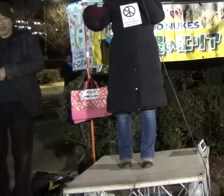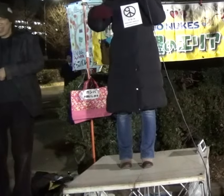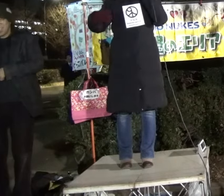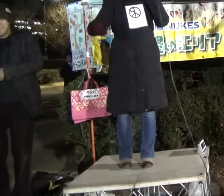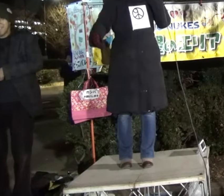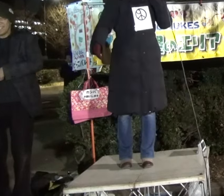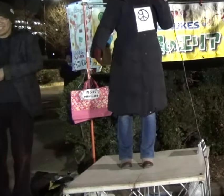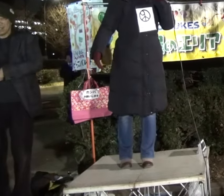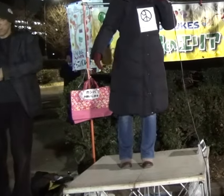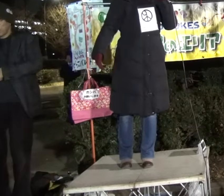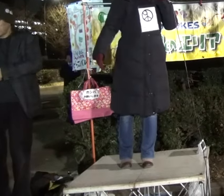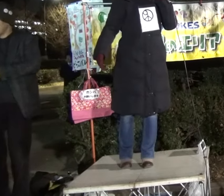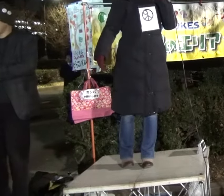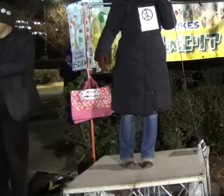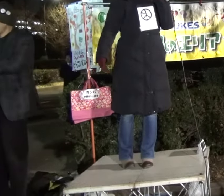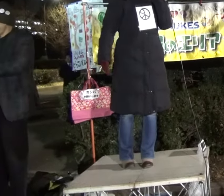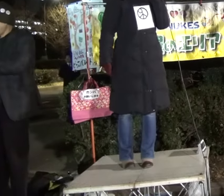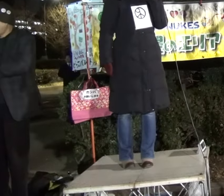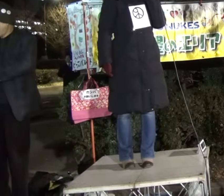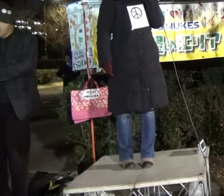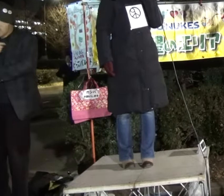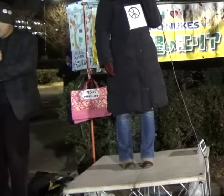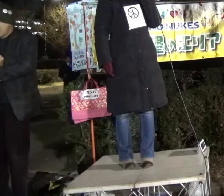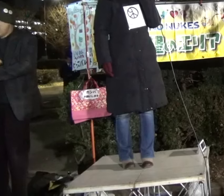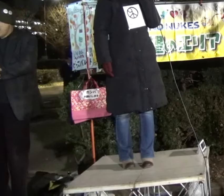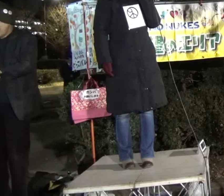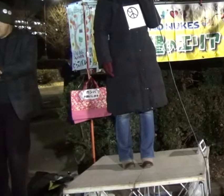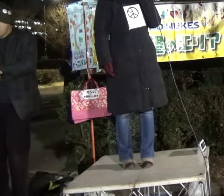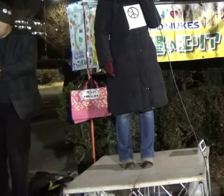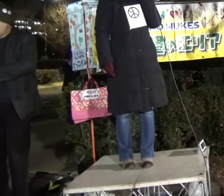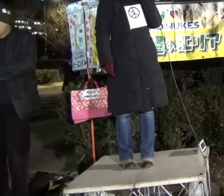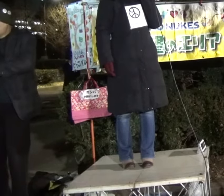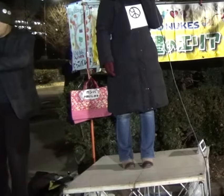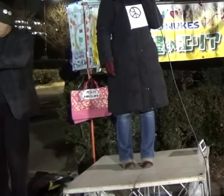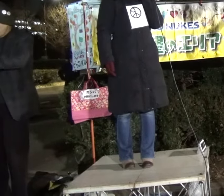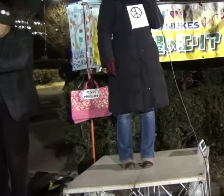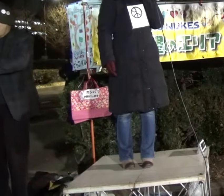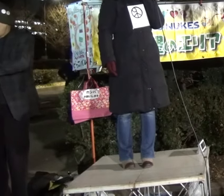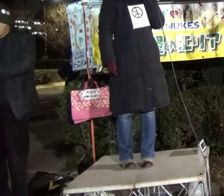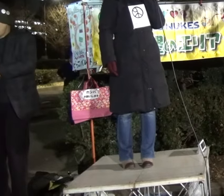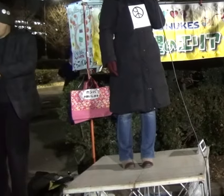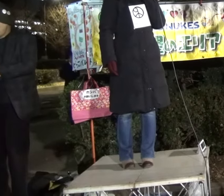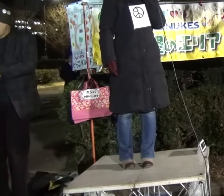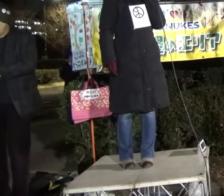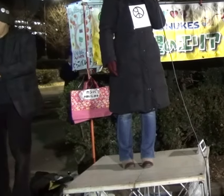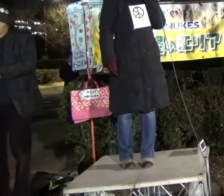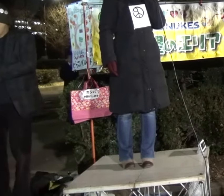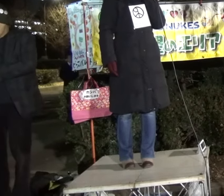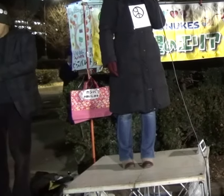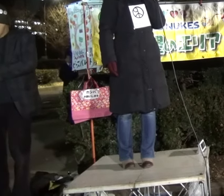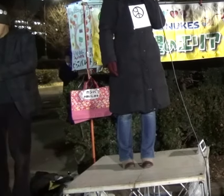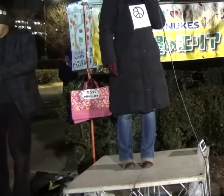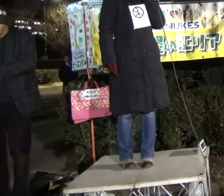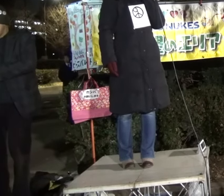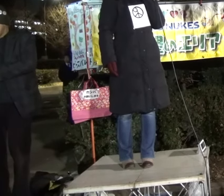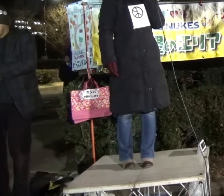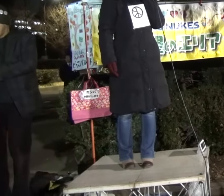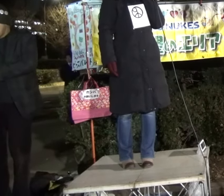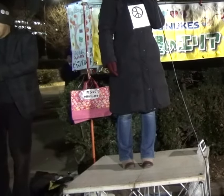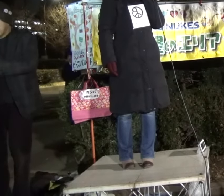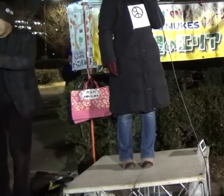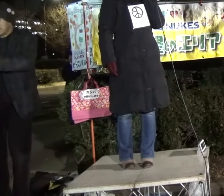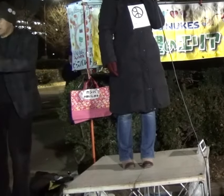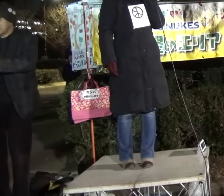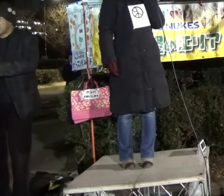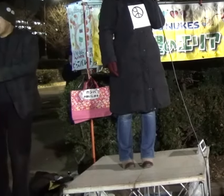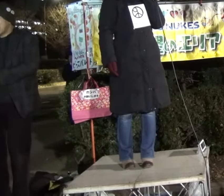この話長い、はいはい、 もう一個だけ、あのね、はい、実は福島の、 はい、 子供たちのことを描いた